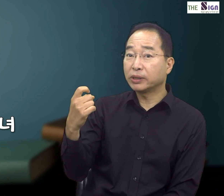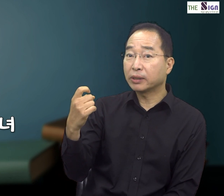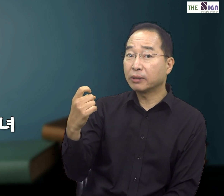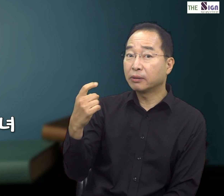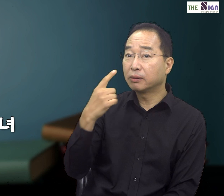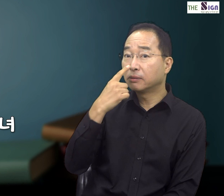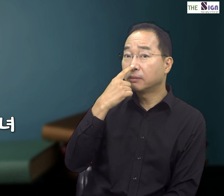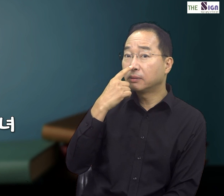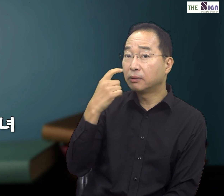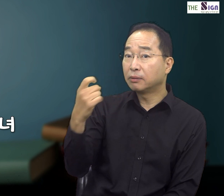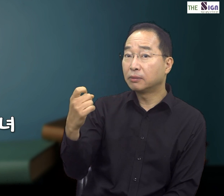동작이에요.